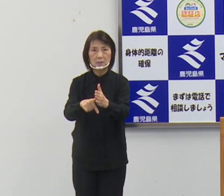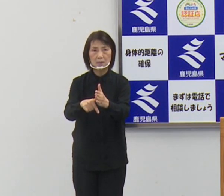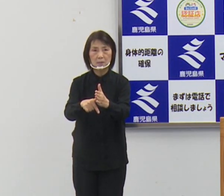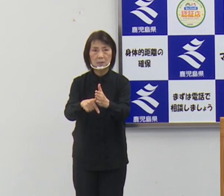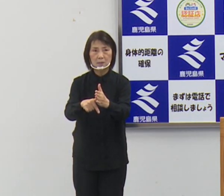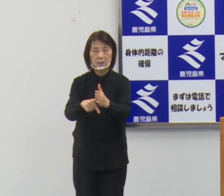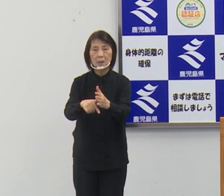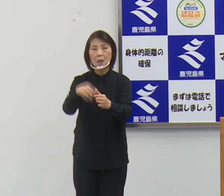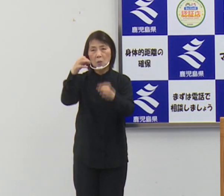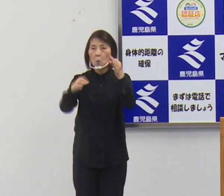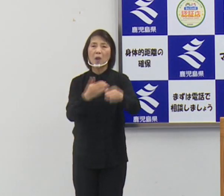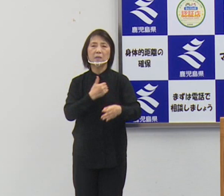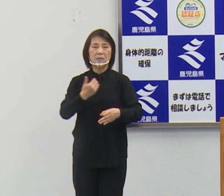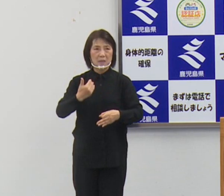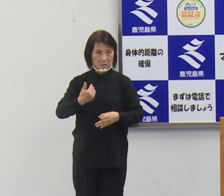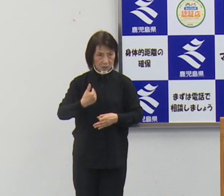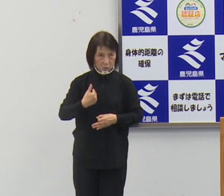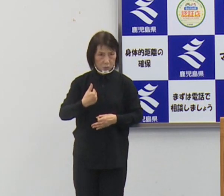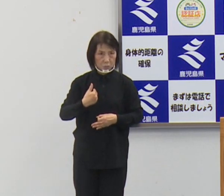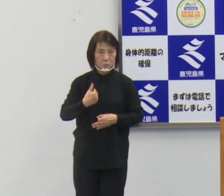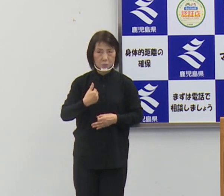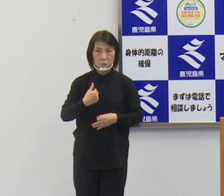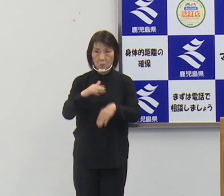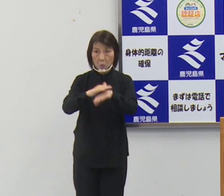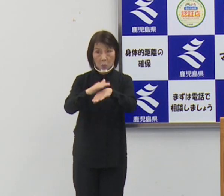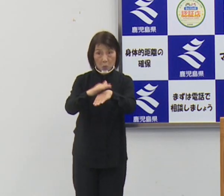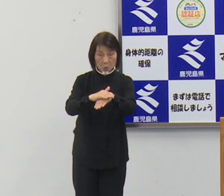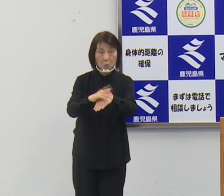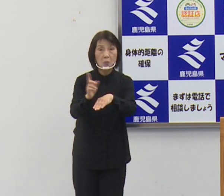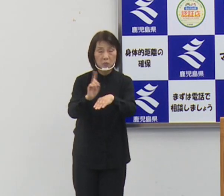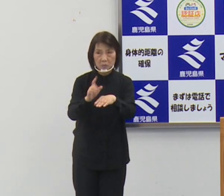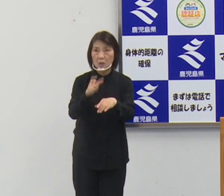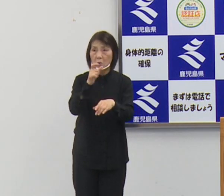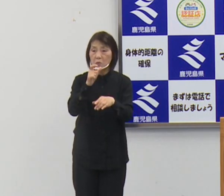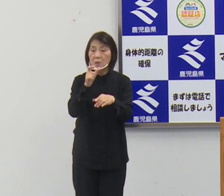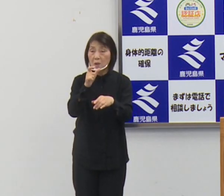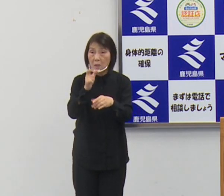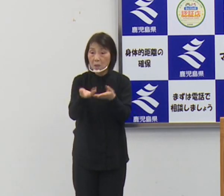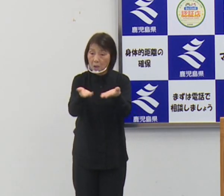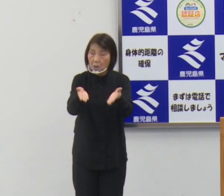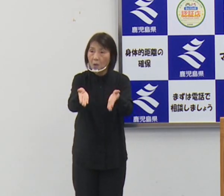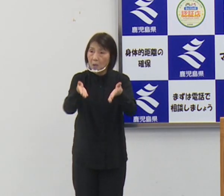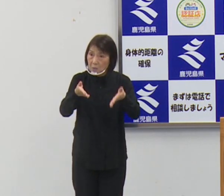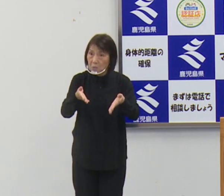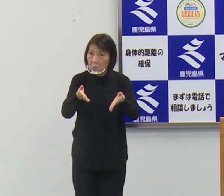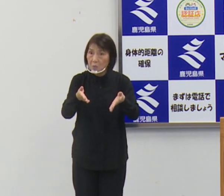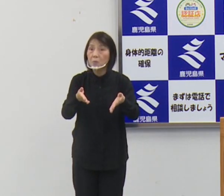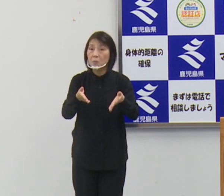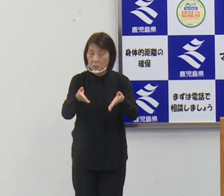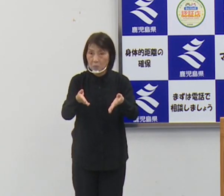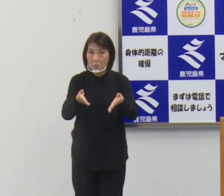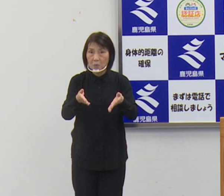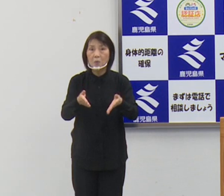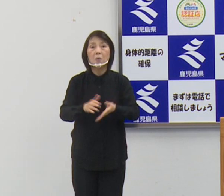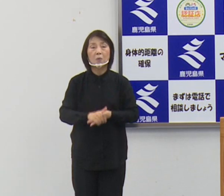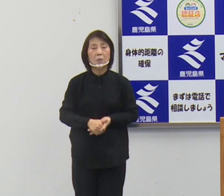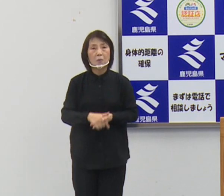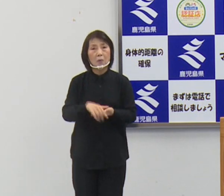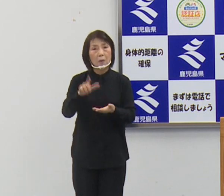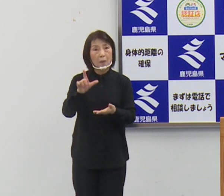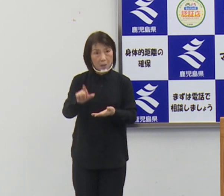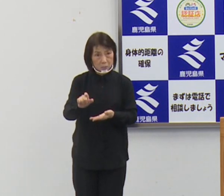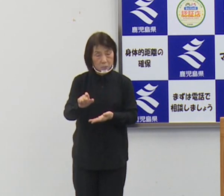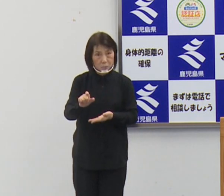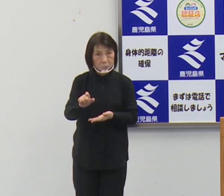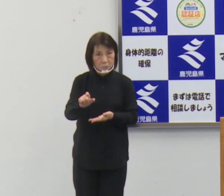強化できる施策の一つとして酒類の提供を控える、カラオケの使用を控えるということがあり